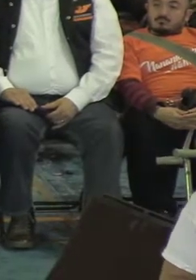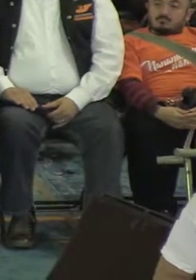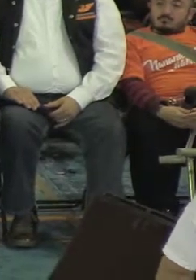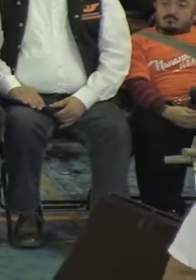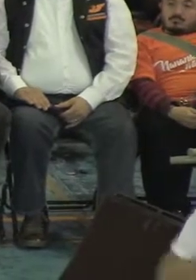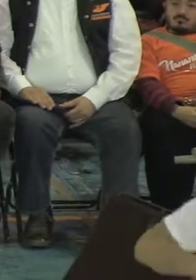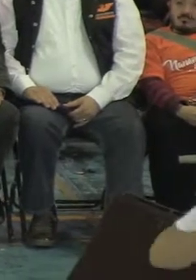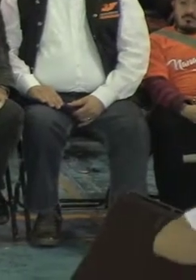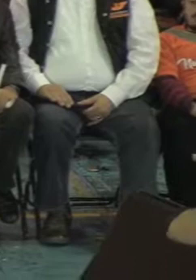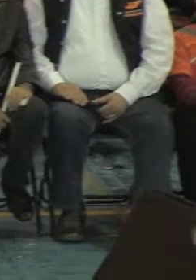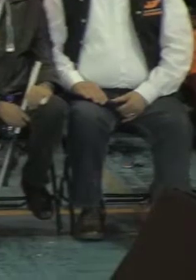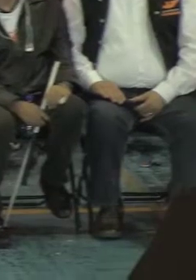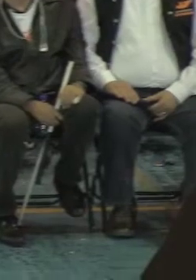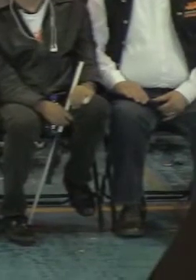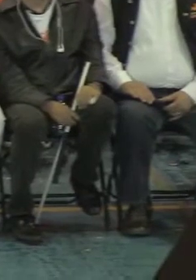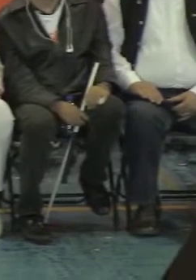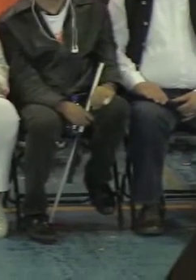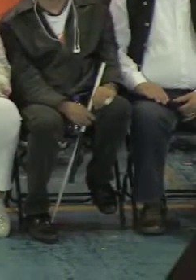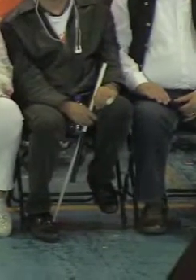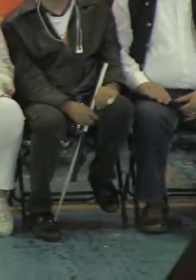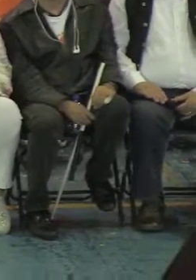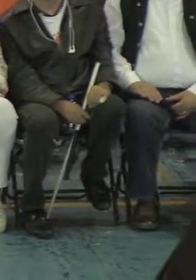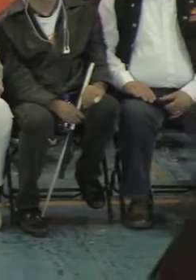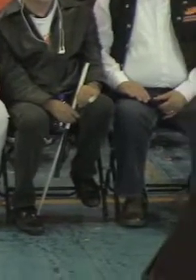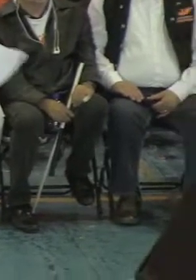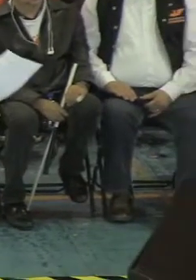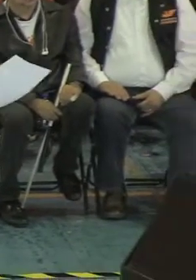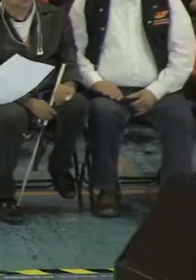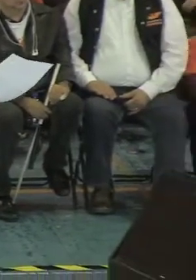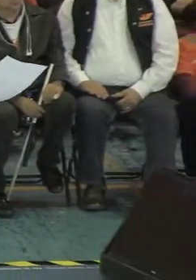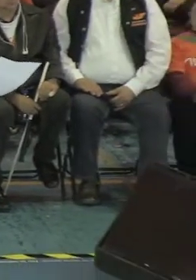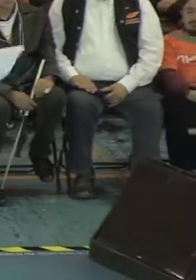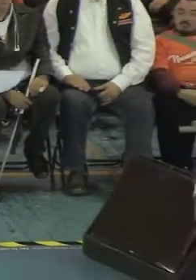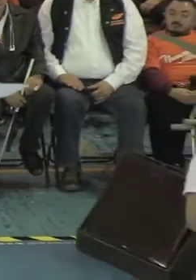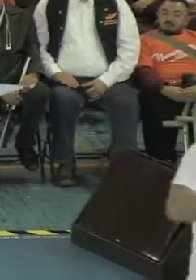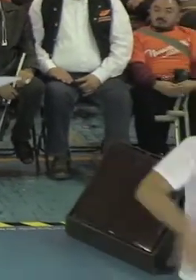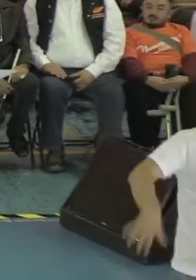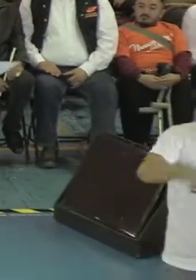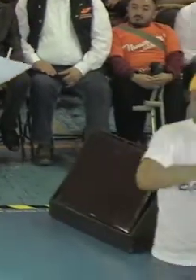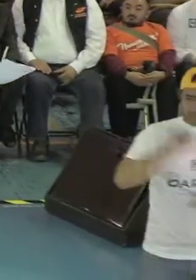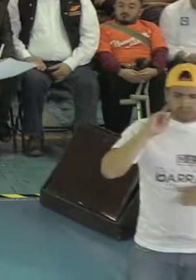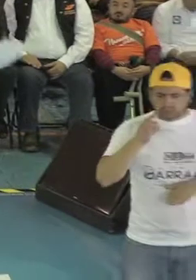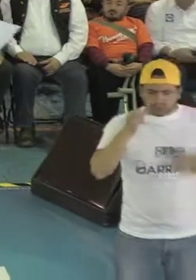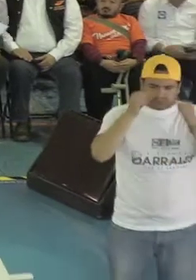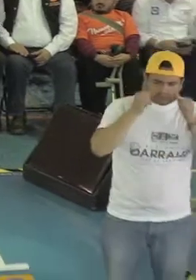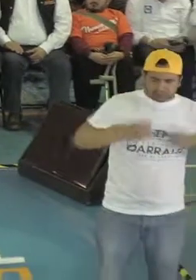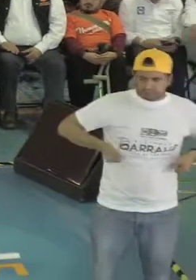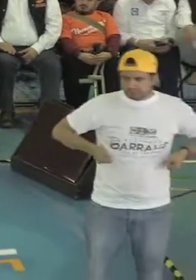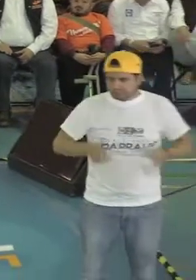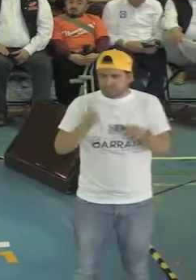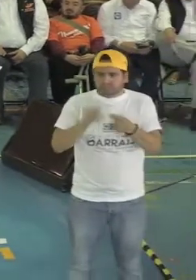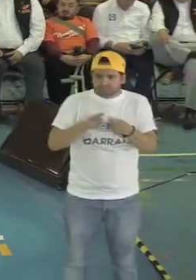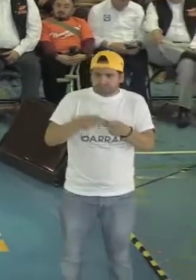necesitamos hacer que ustedes sean visibles. Que la gente entienda qué necesitan, dónde están, cuándo